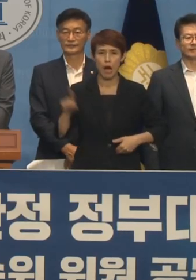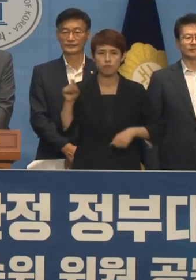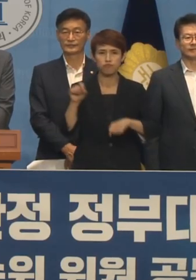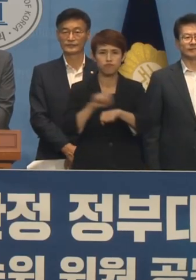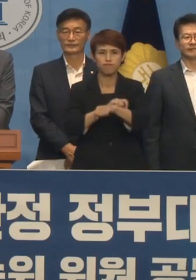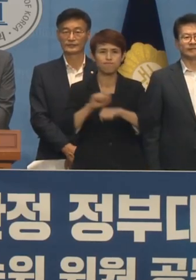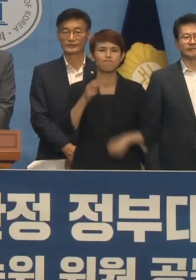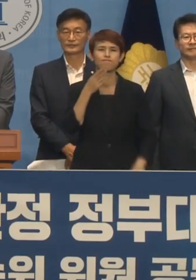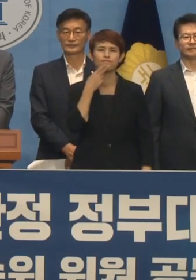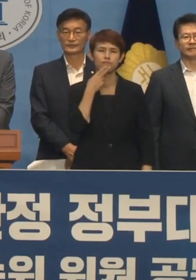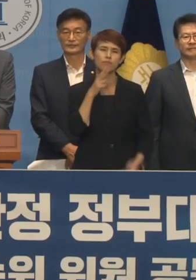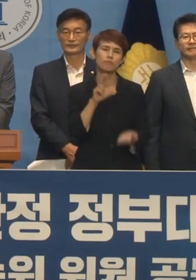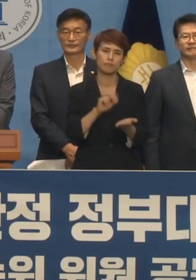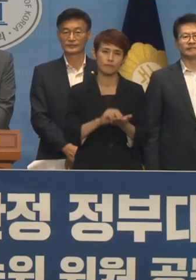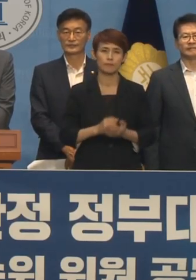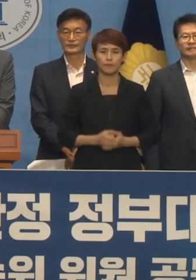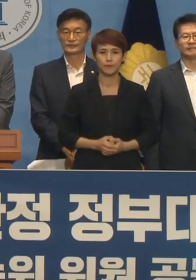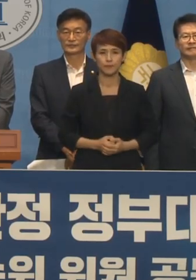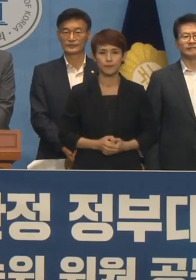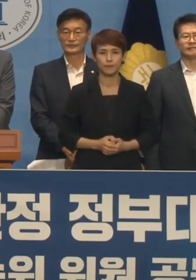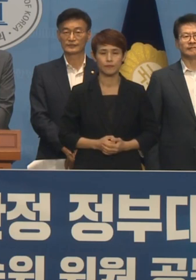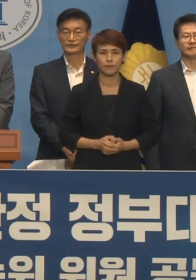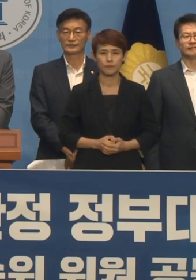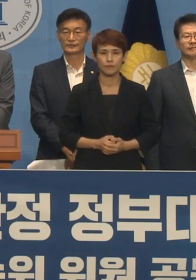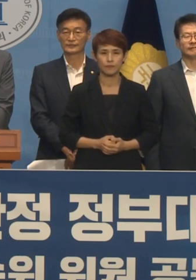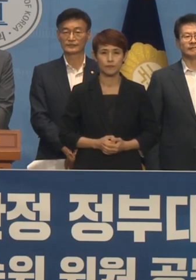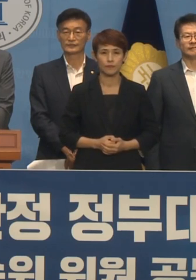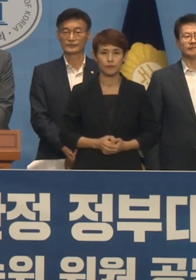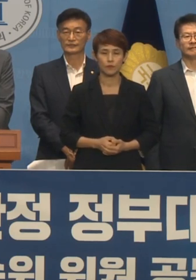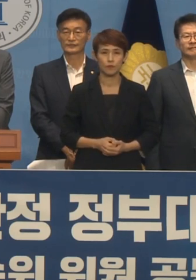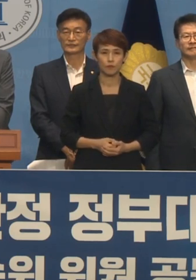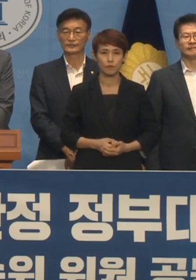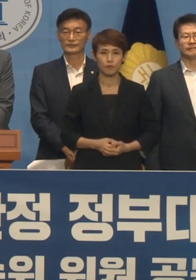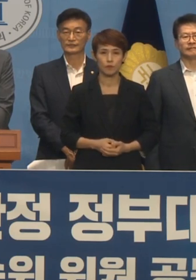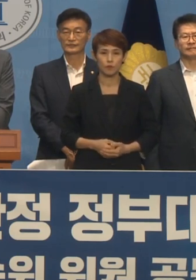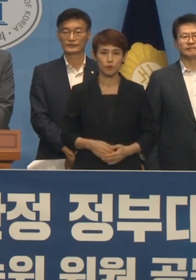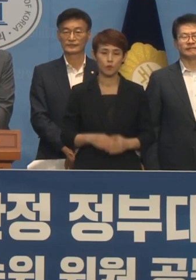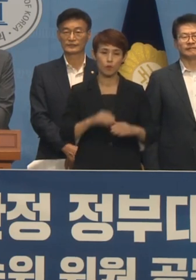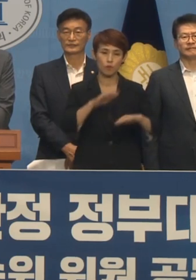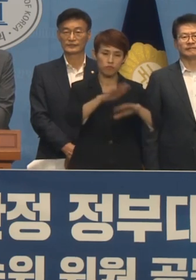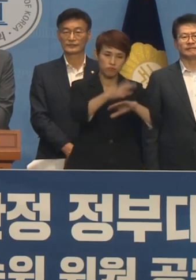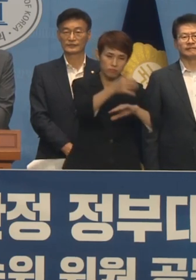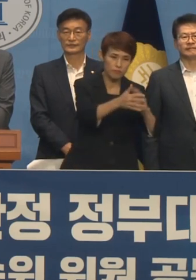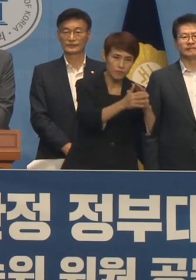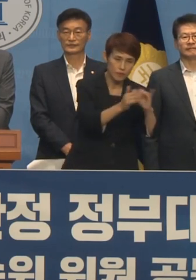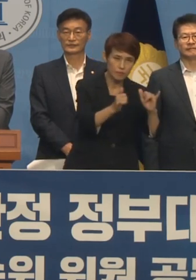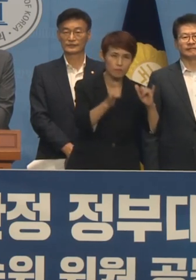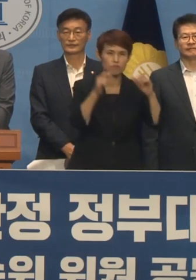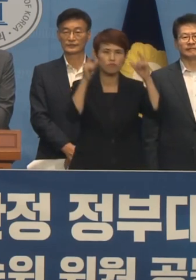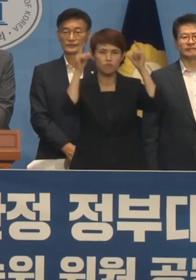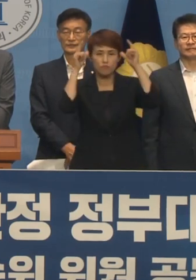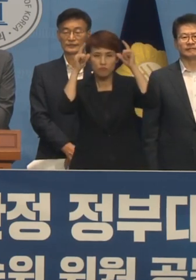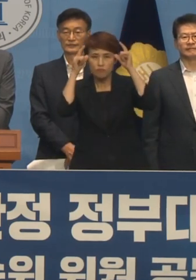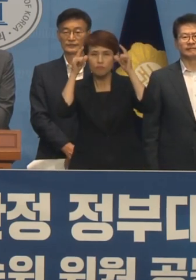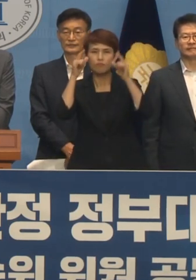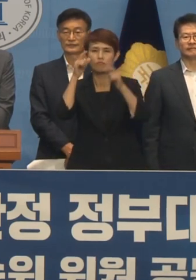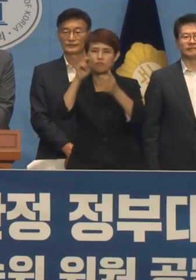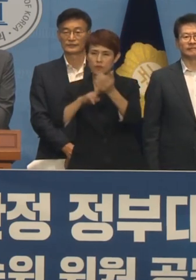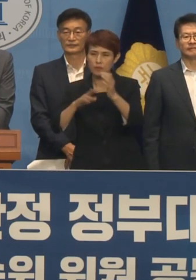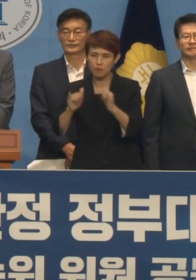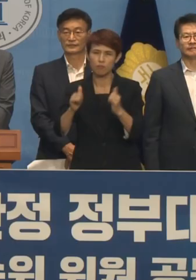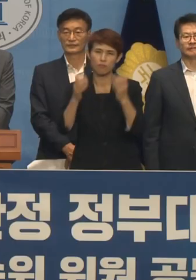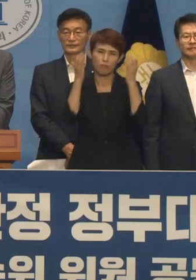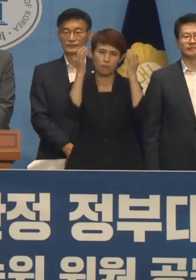대책이 없습니다. 그래서 한우 농가들 또 농민들께서 상당히 어려움을 겪고